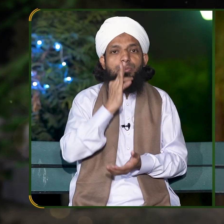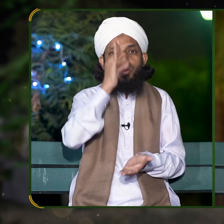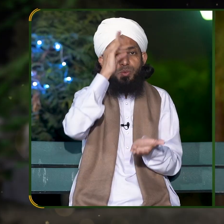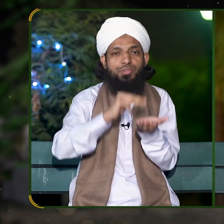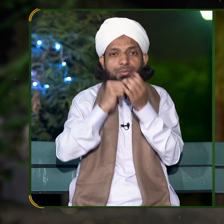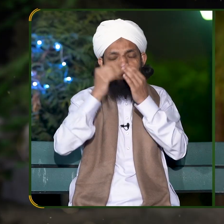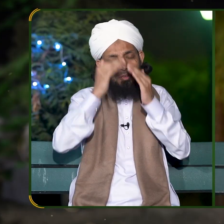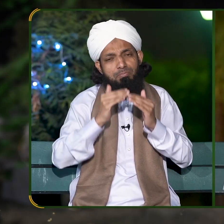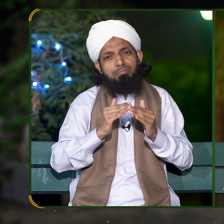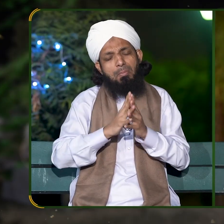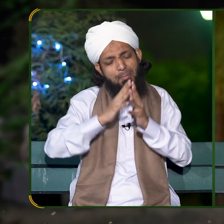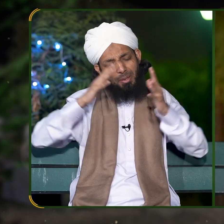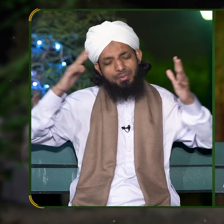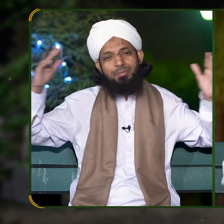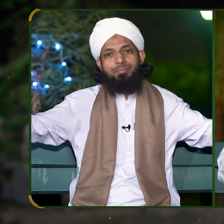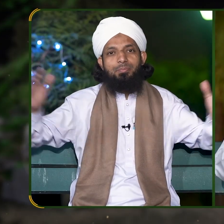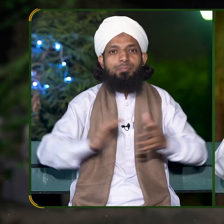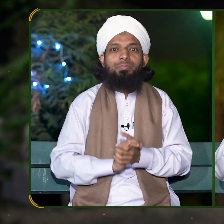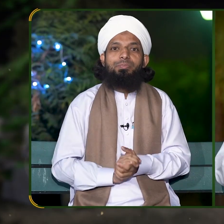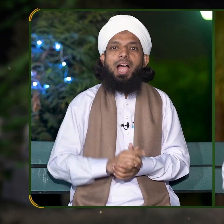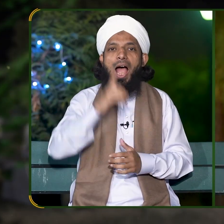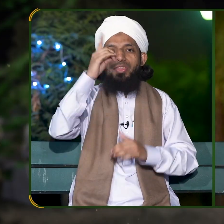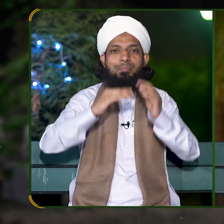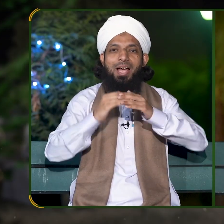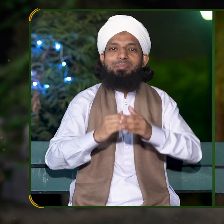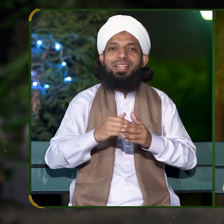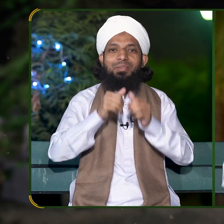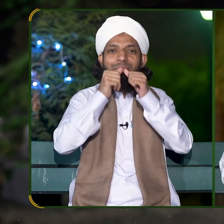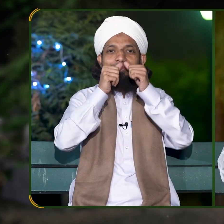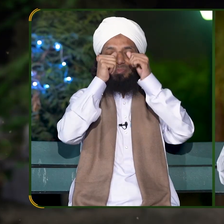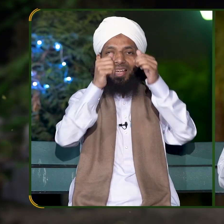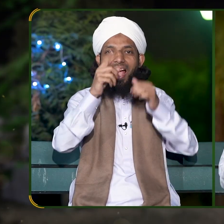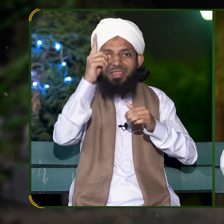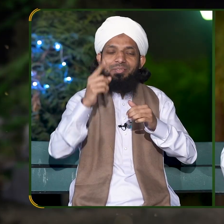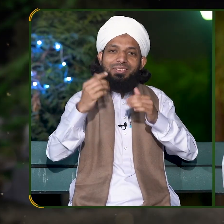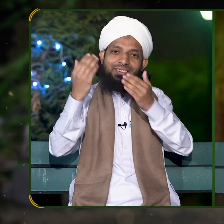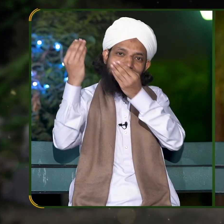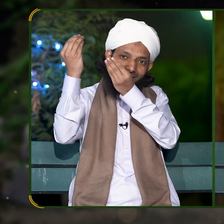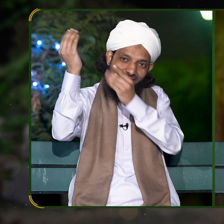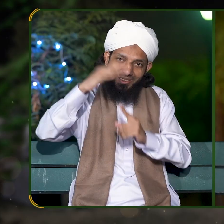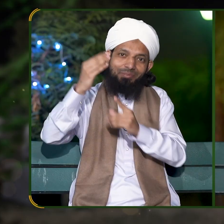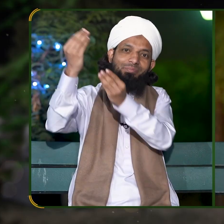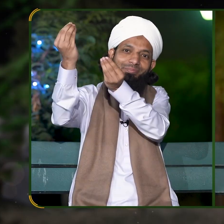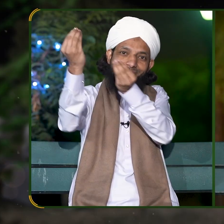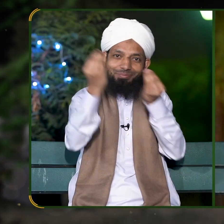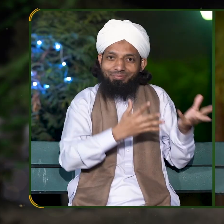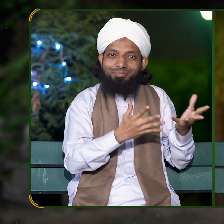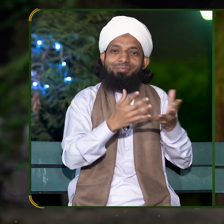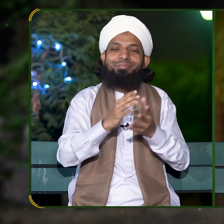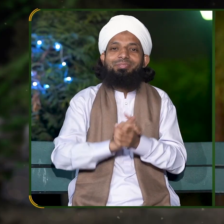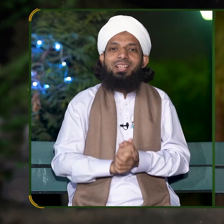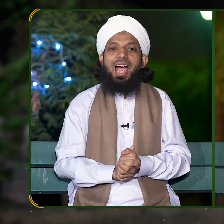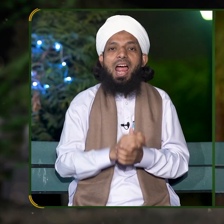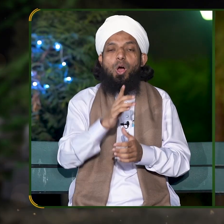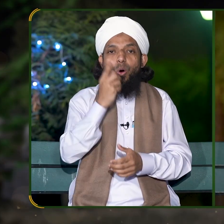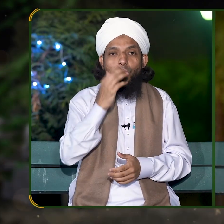اتنا عرفہ والا ہے۔ آپ وہ ہیں جس پر رب بھی درود بھیجتا ہے، اللہ کے فرشتے بھی درود بھیجتے ہیں، اور ایمان والوں